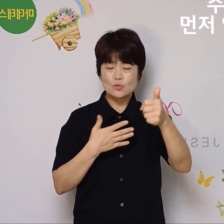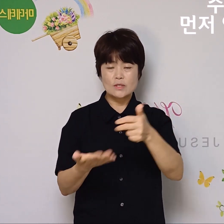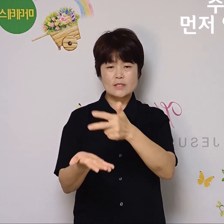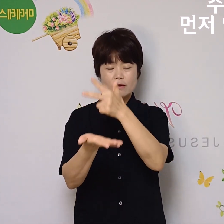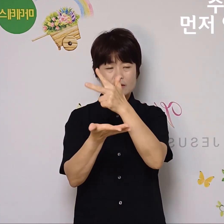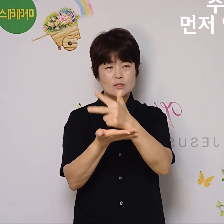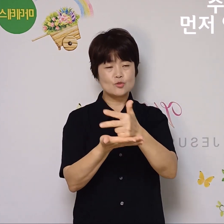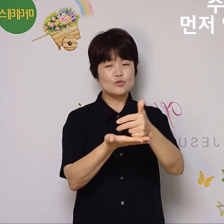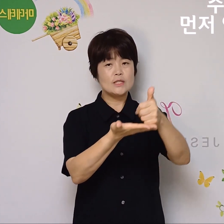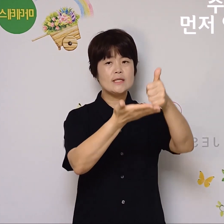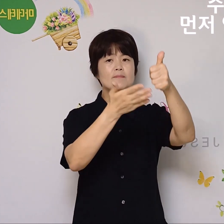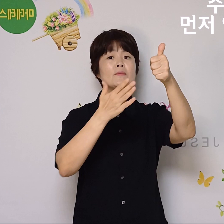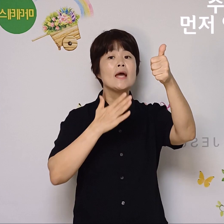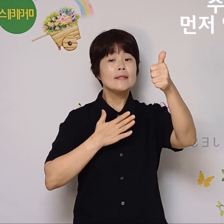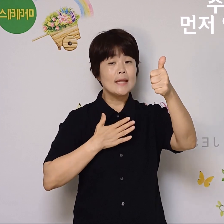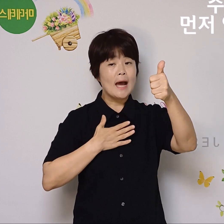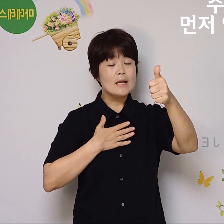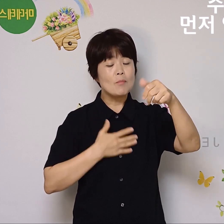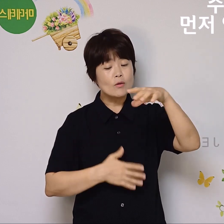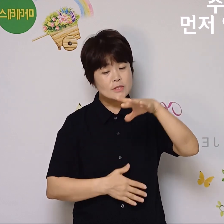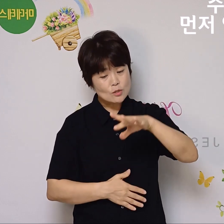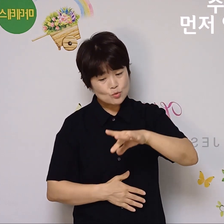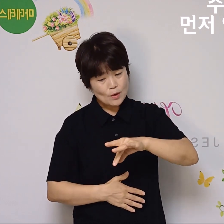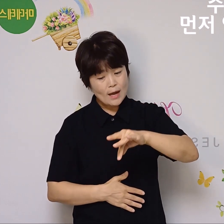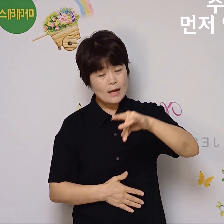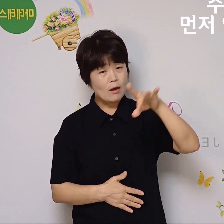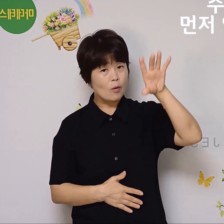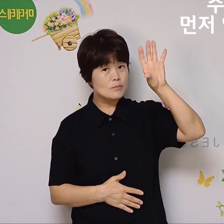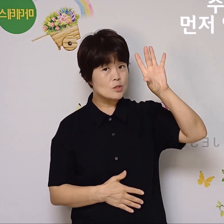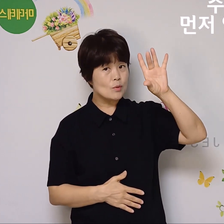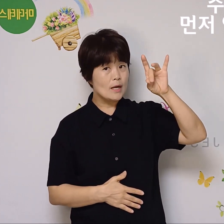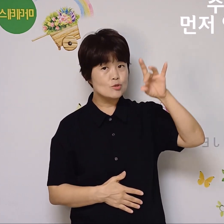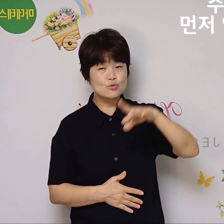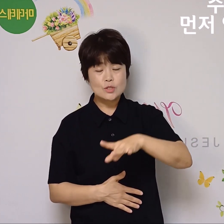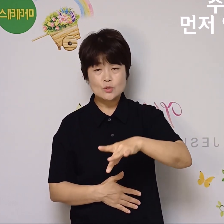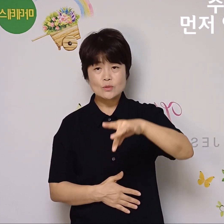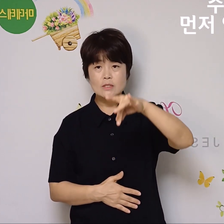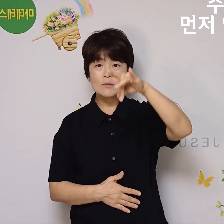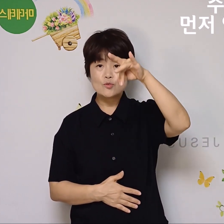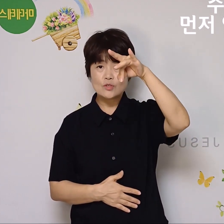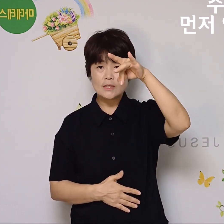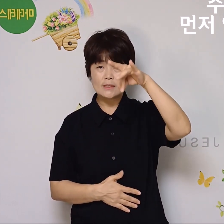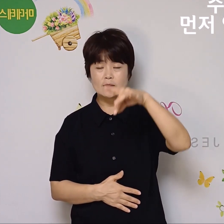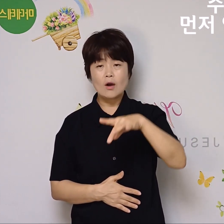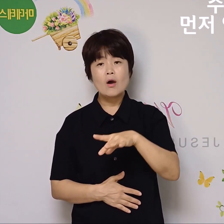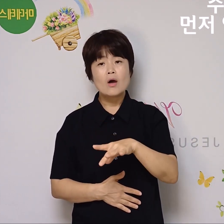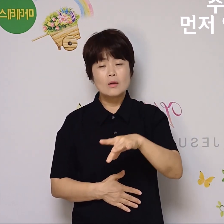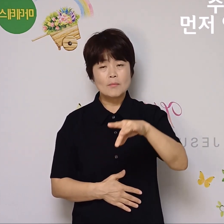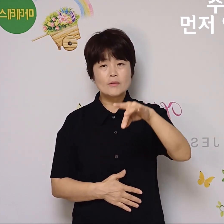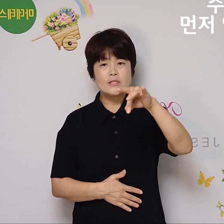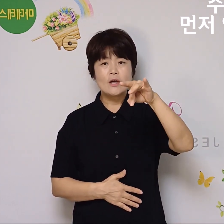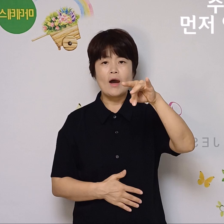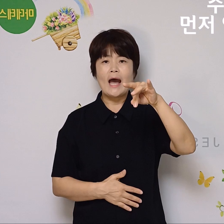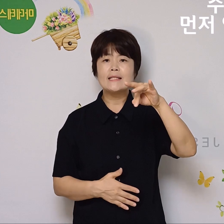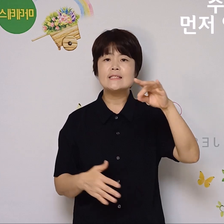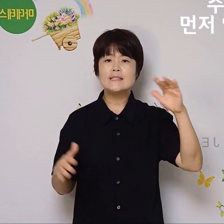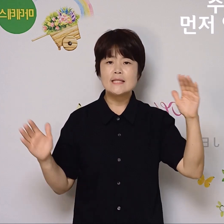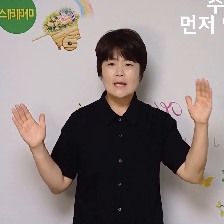좋겠어요. 그래서 주님 날 먼저 수와 엄지와 중지로 찝어주신다는 거 먼저 안으시네.